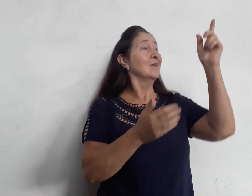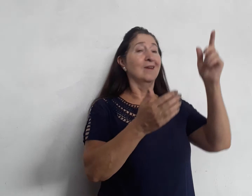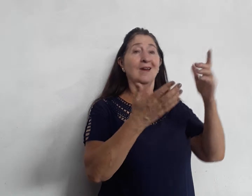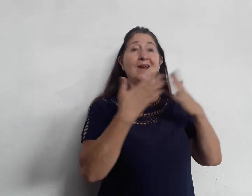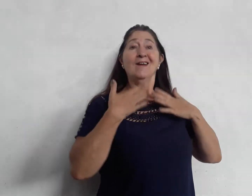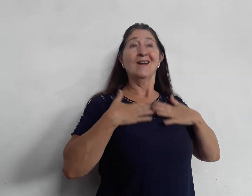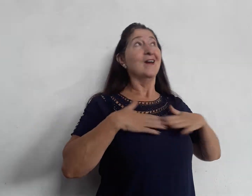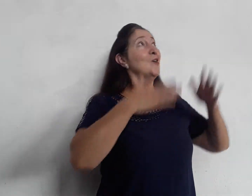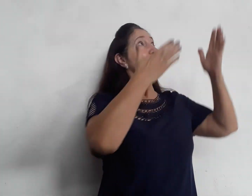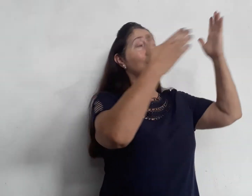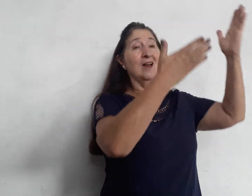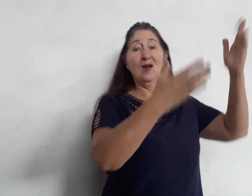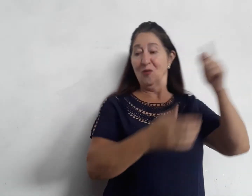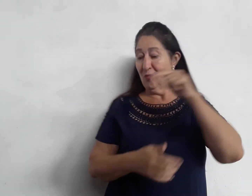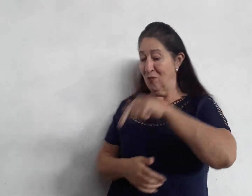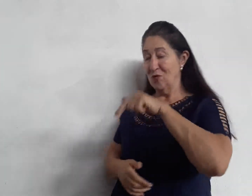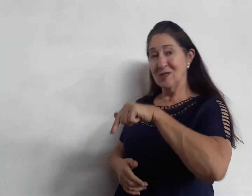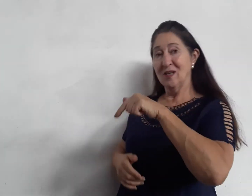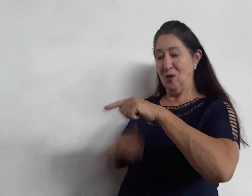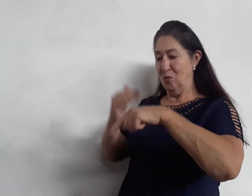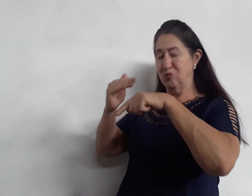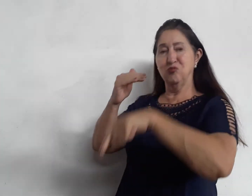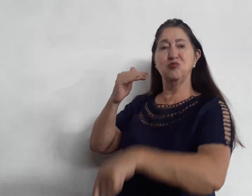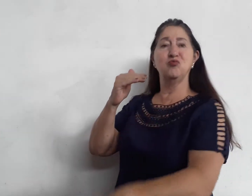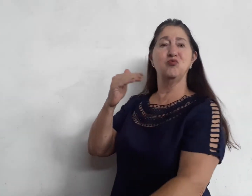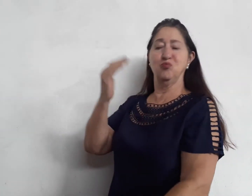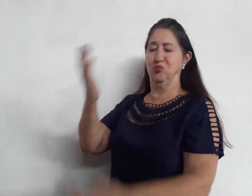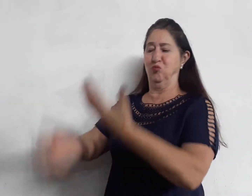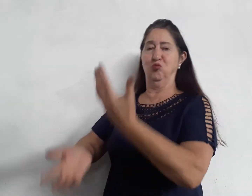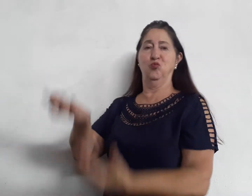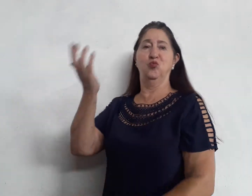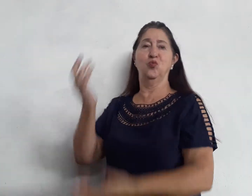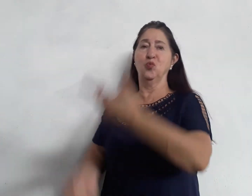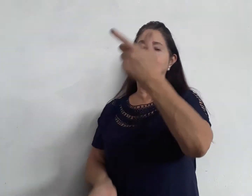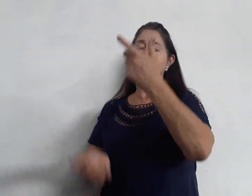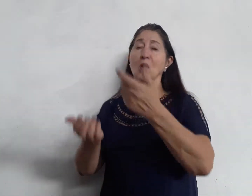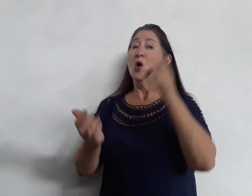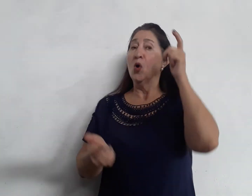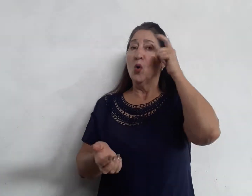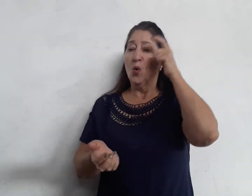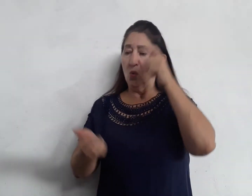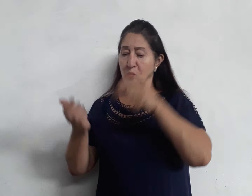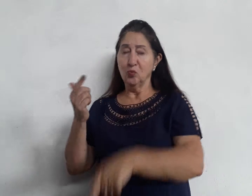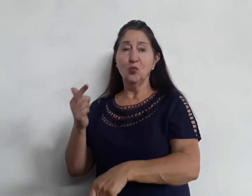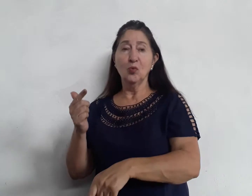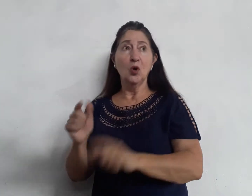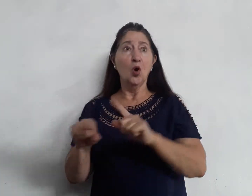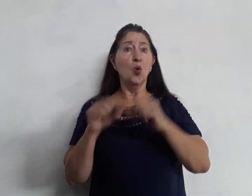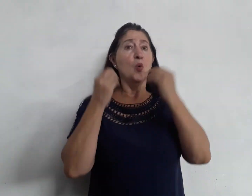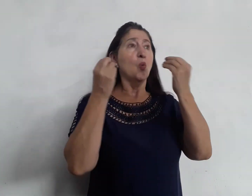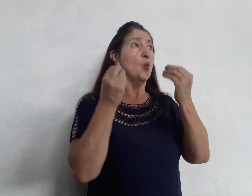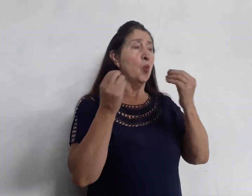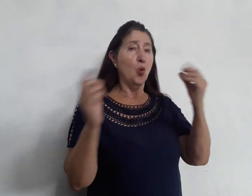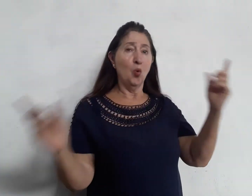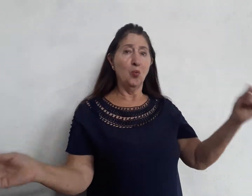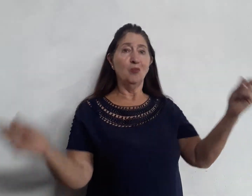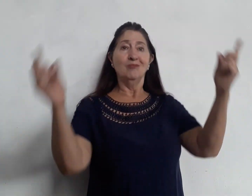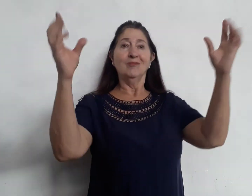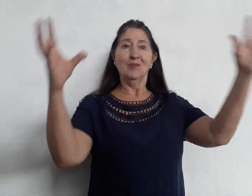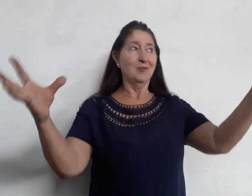grande abismo entre nós. Por mais que alguém desejasse, não poderia passar daqui para junto de vós, e nem os